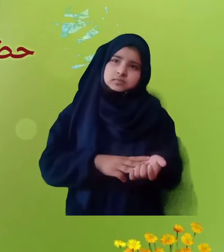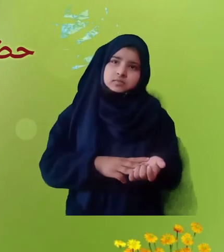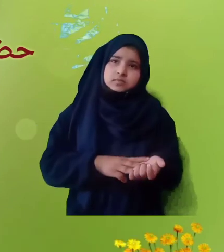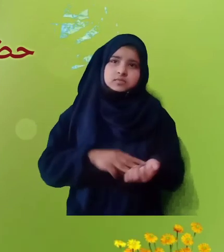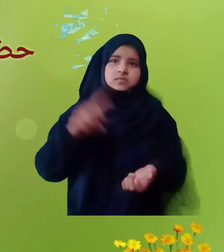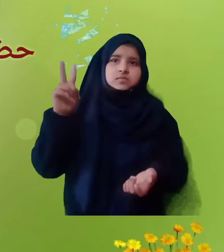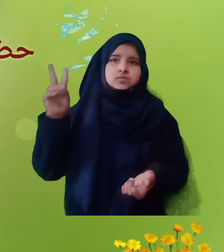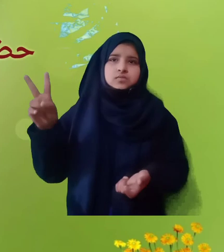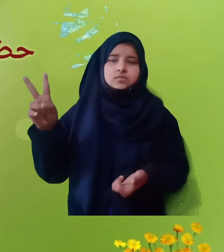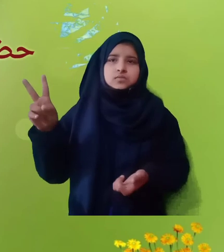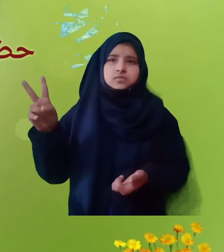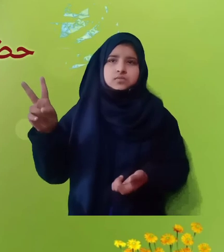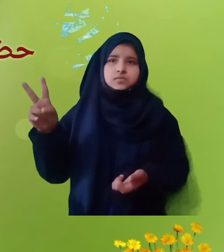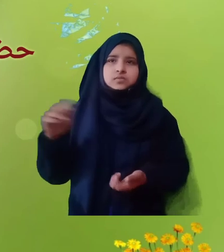उमर फारूक,